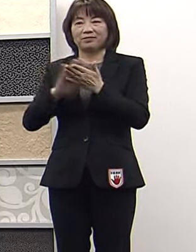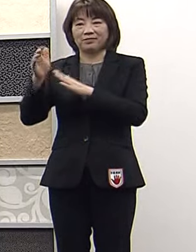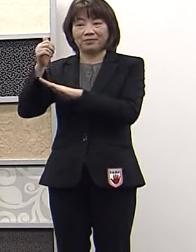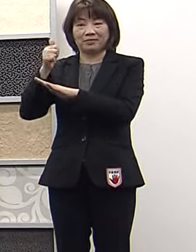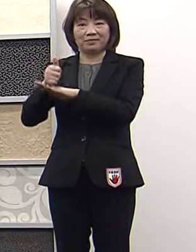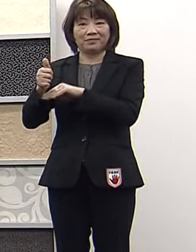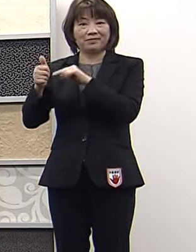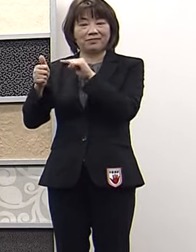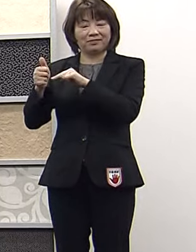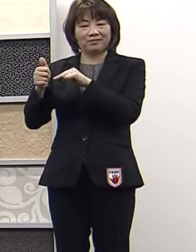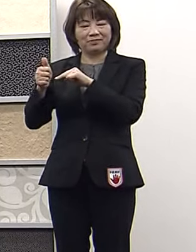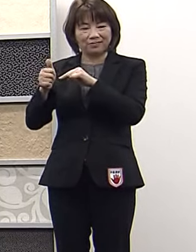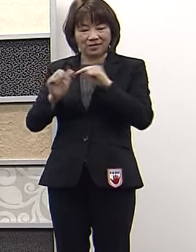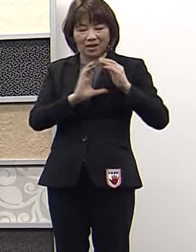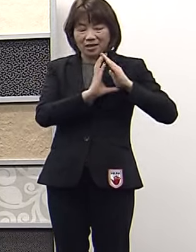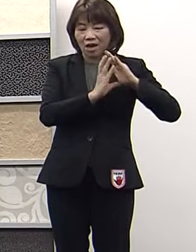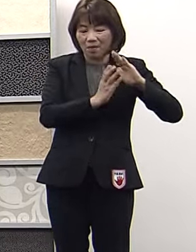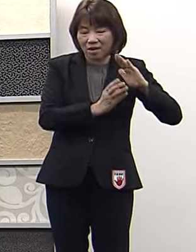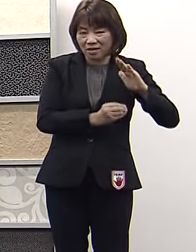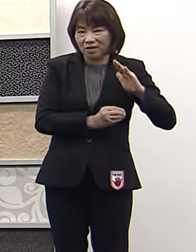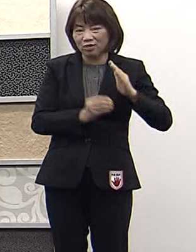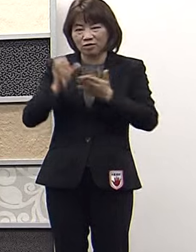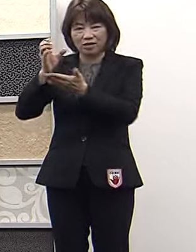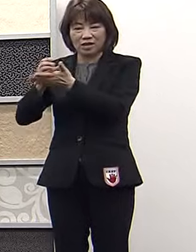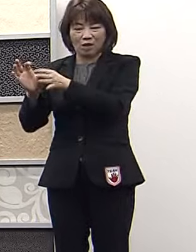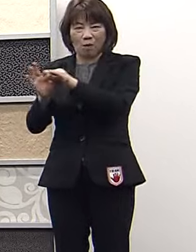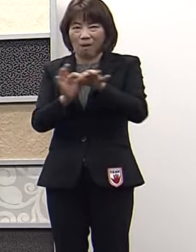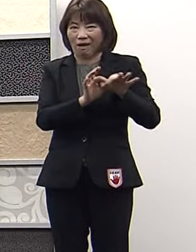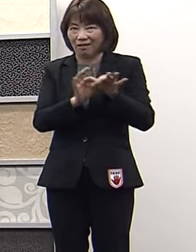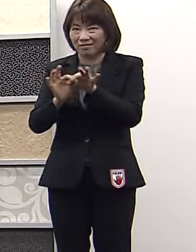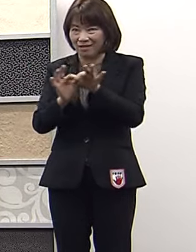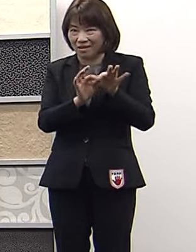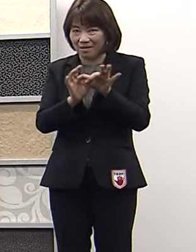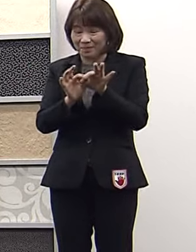知事と、山梨県の関係というのは、大変その